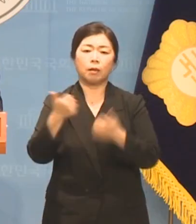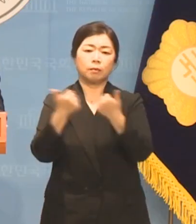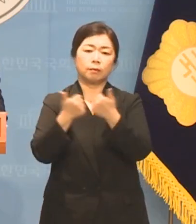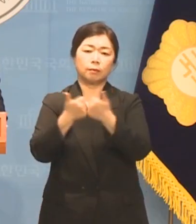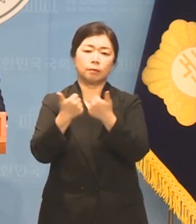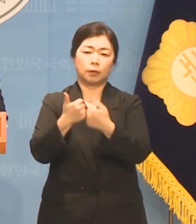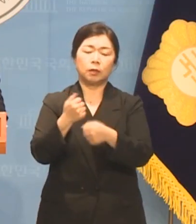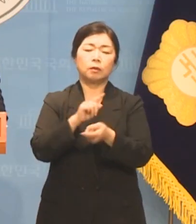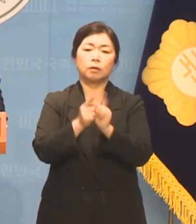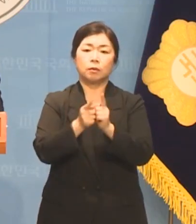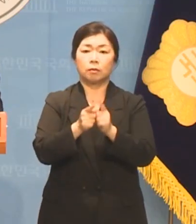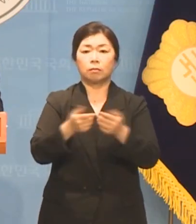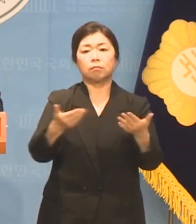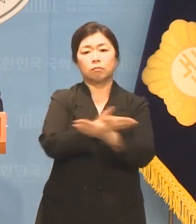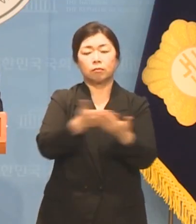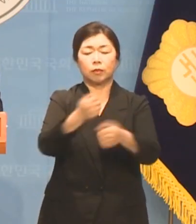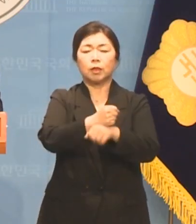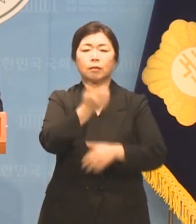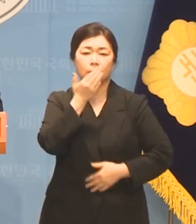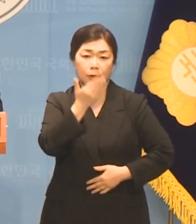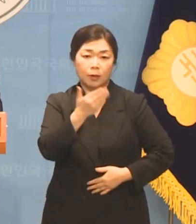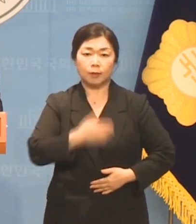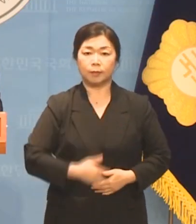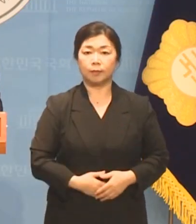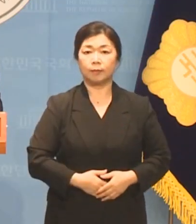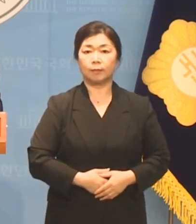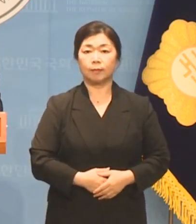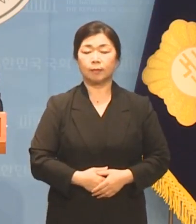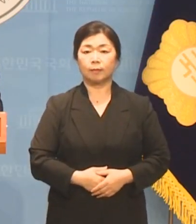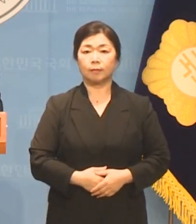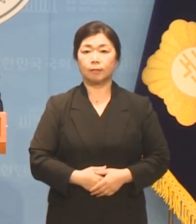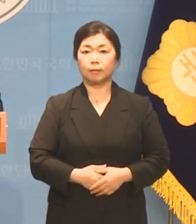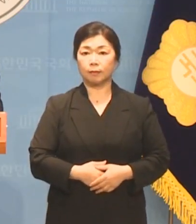상호 호혜적인 협의를 이끌어낼 수 있습니다.